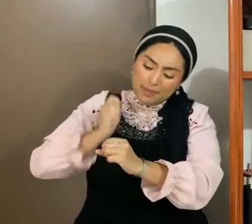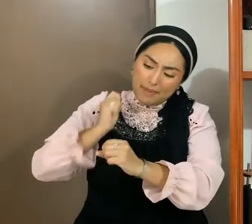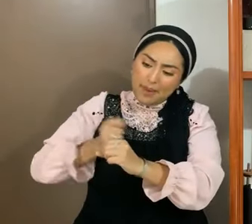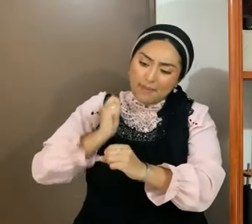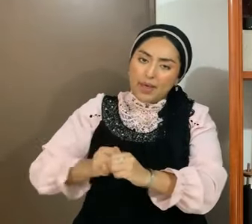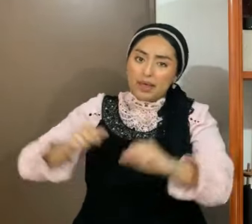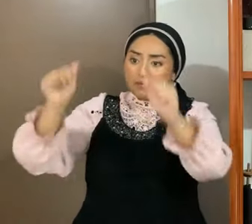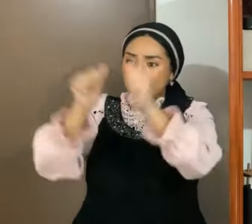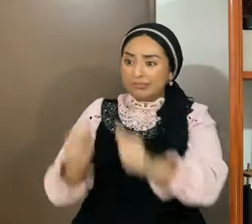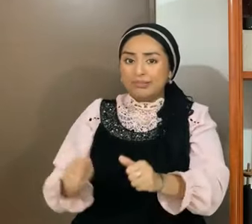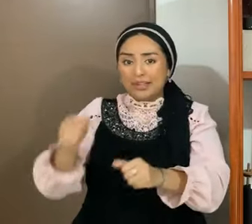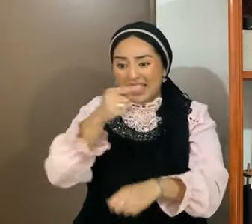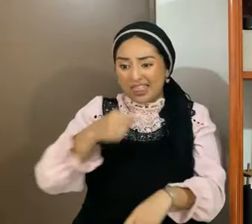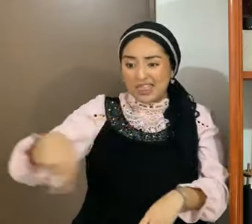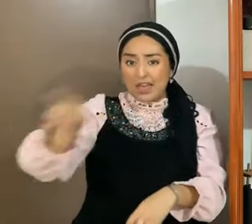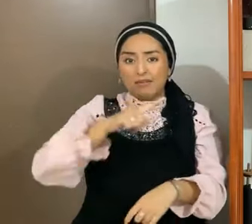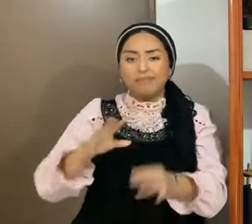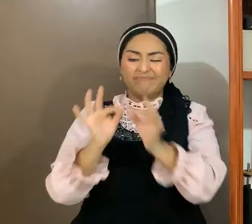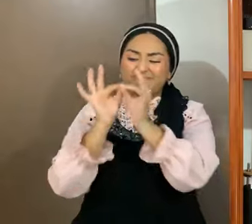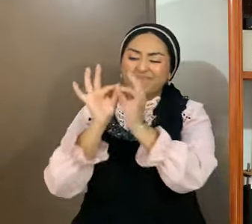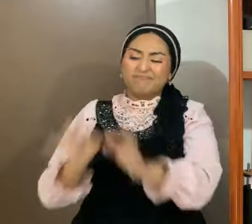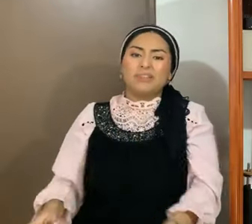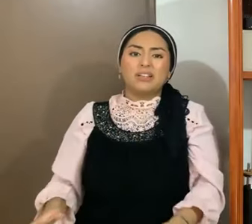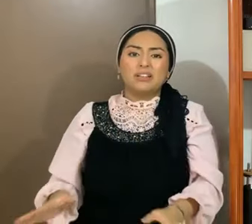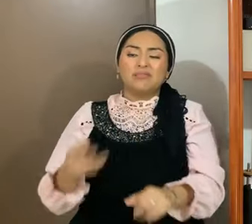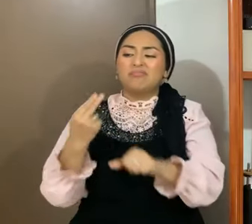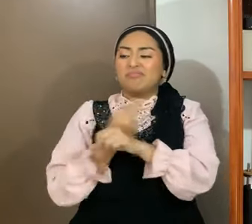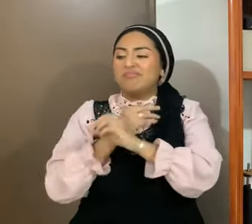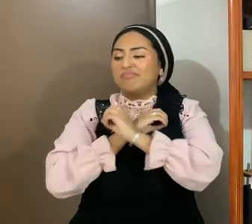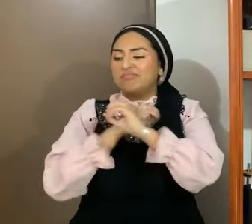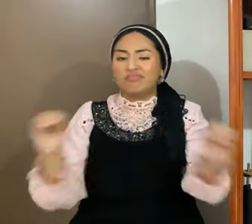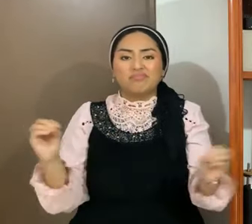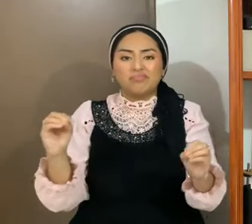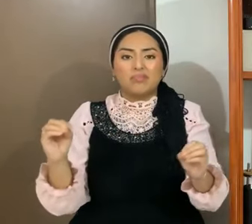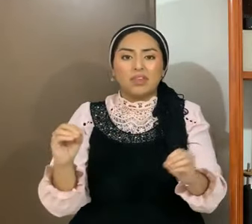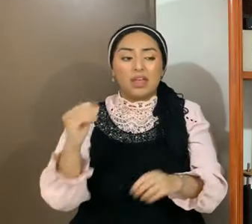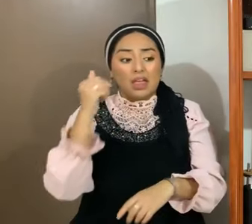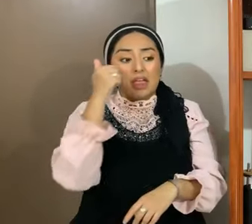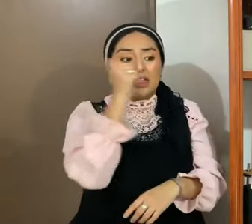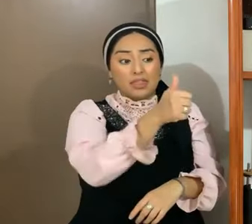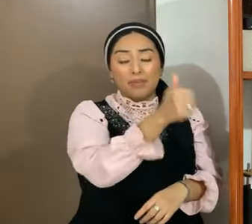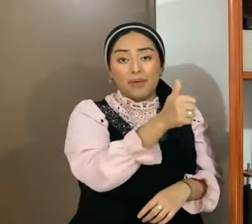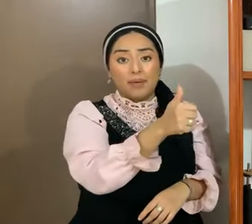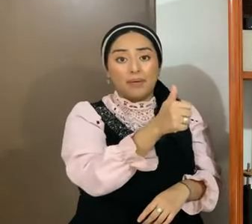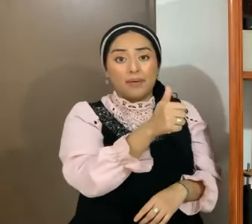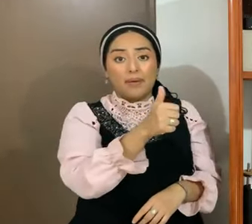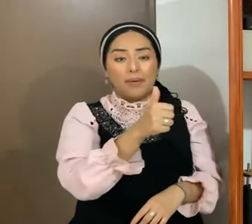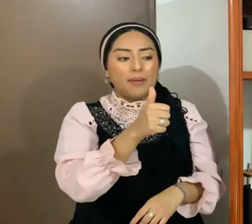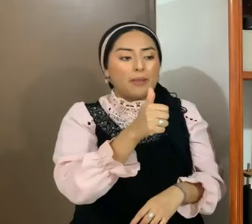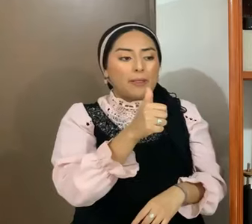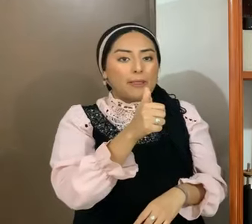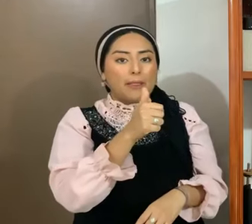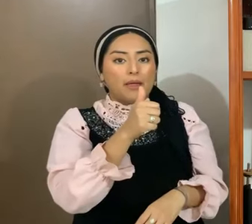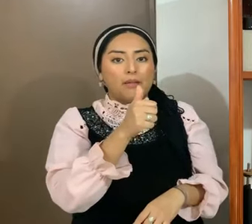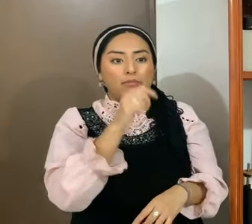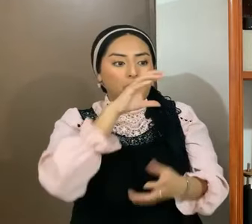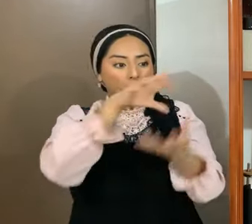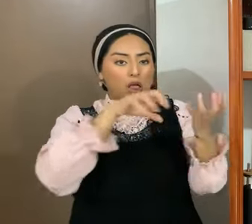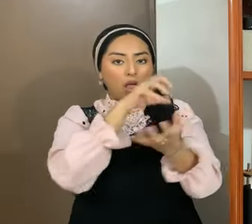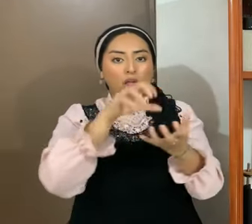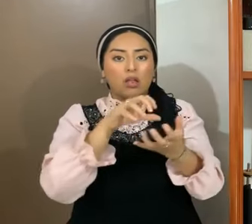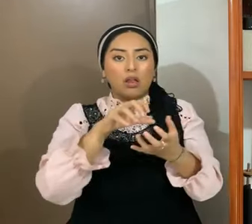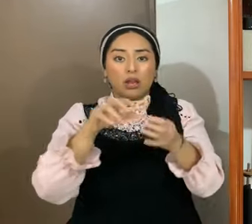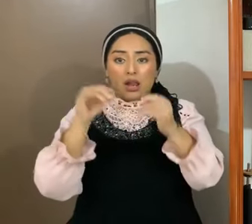ellos son vanidad, y lo más precioso de ellos para nada es útil. Y ellos mismos son testigos para su confusión de que los ídolos no ven ni